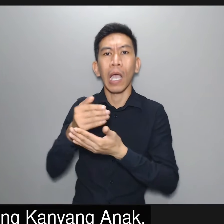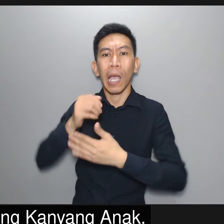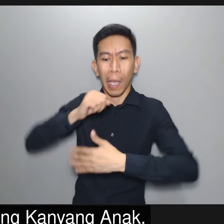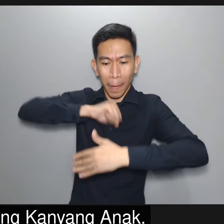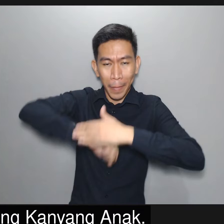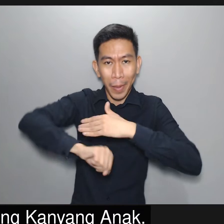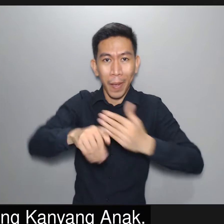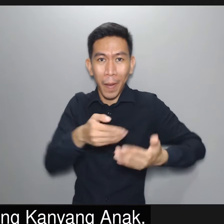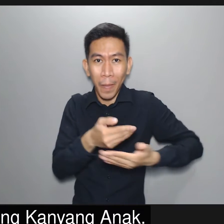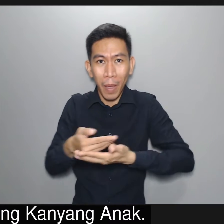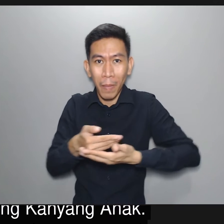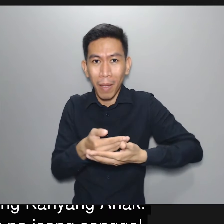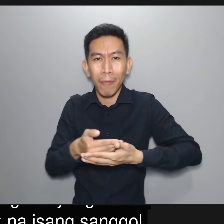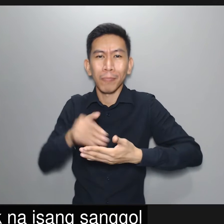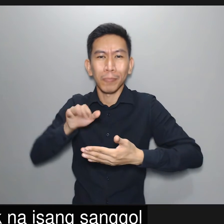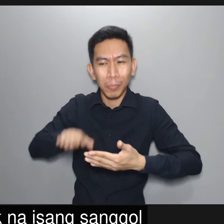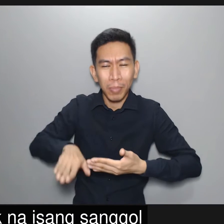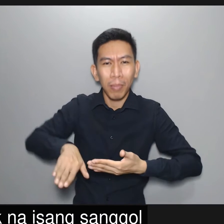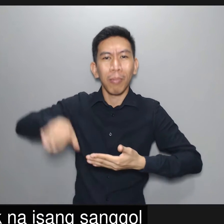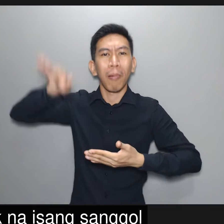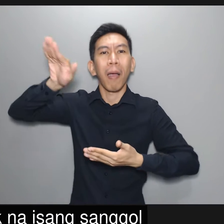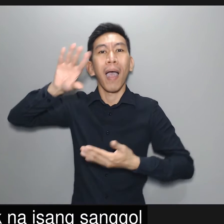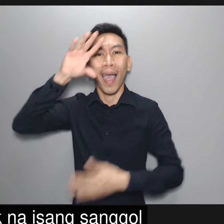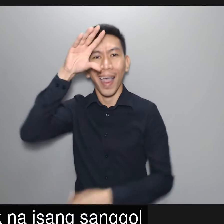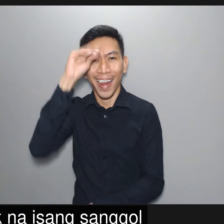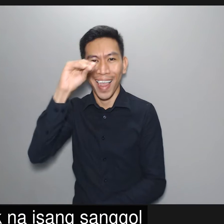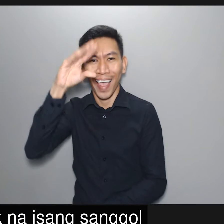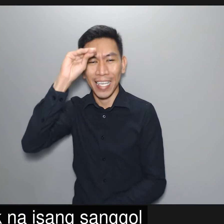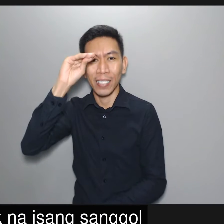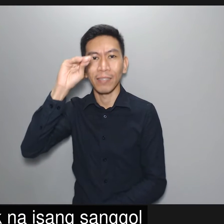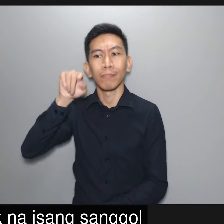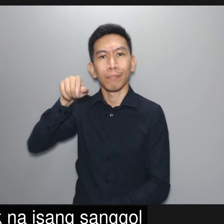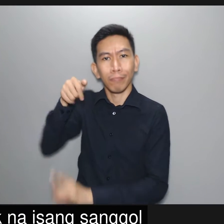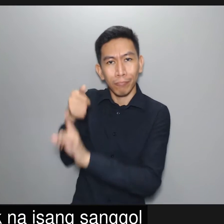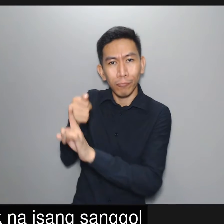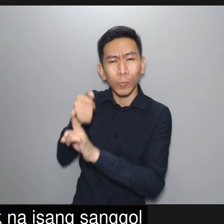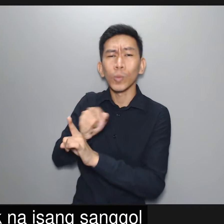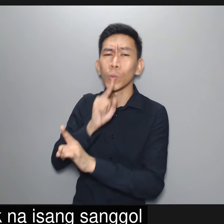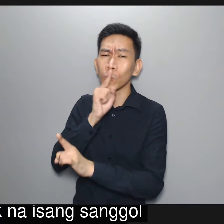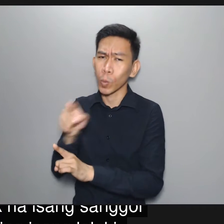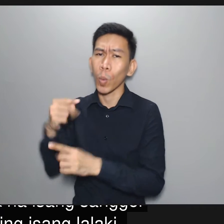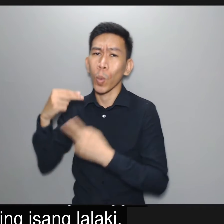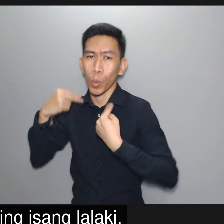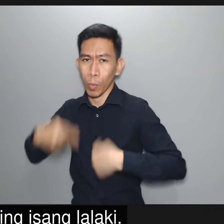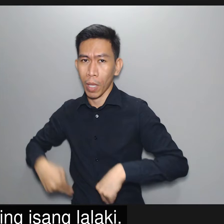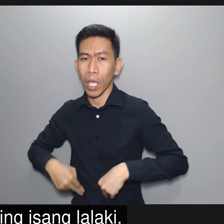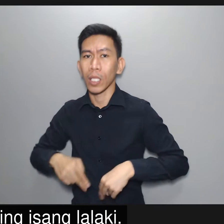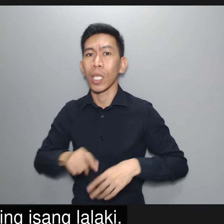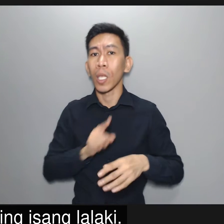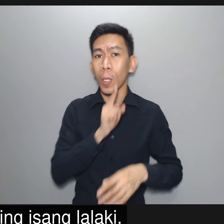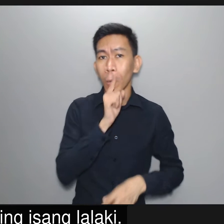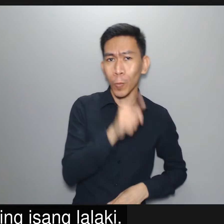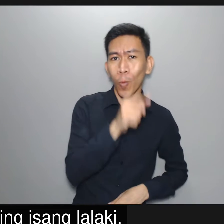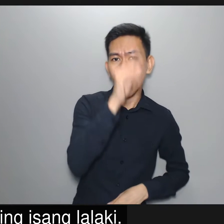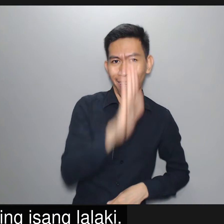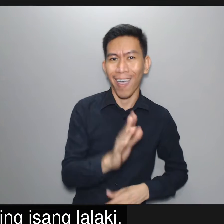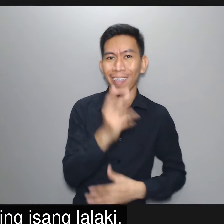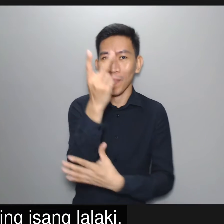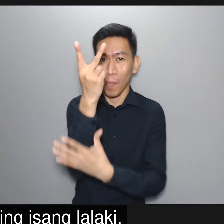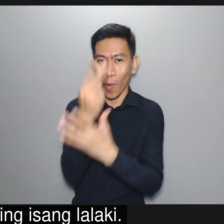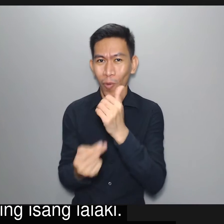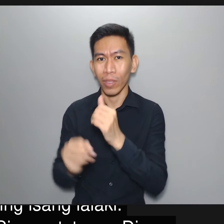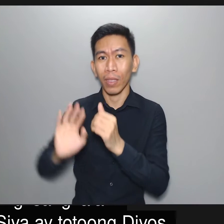lumaki na maging isang lalaki. Siya ay totoong tao at siya ay totoong Diyos. Ang kanyang pangalan